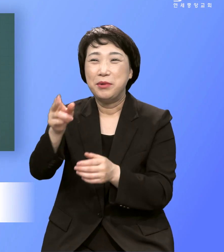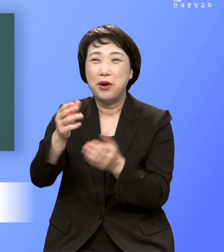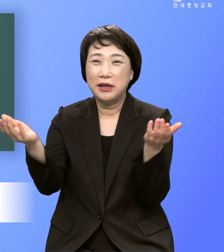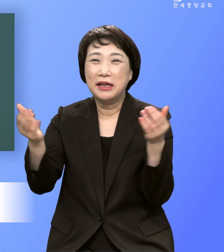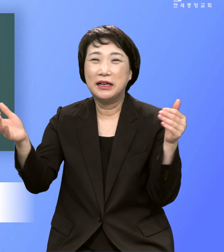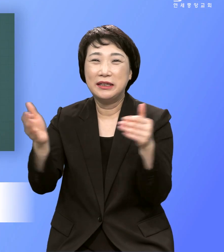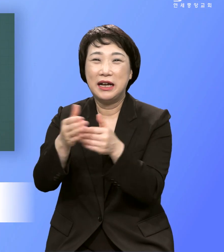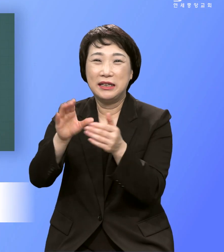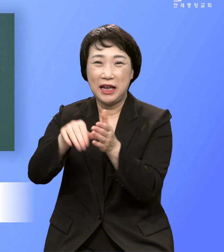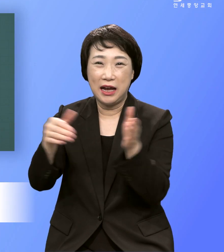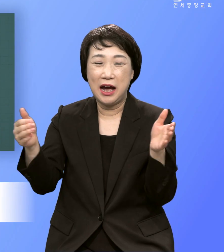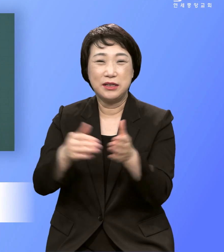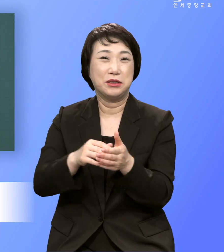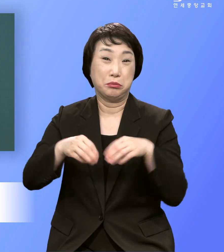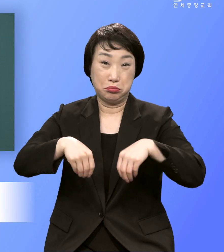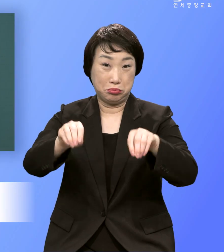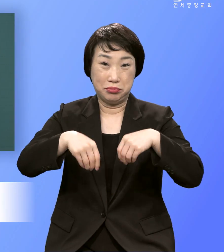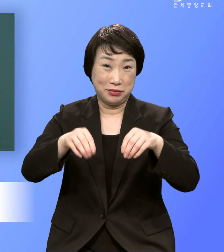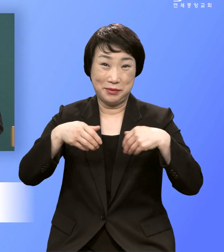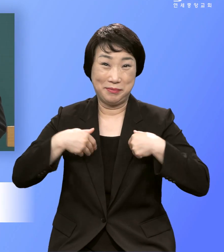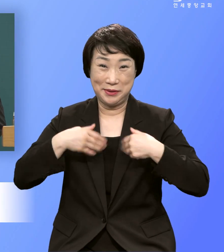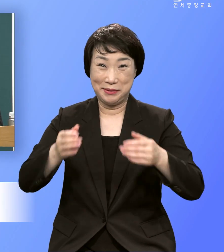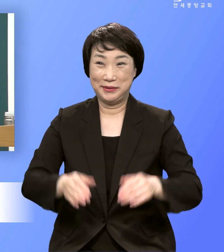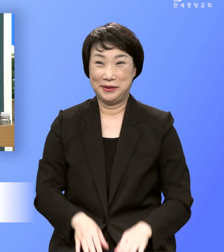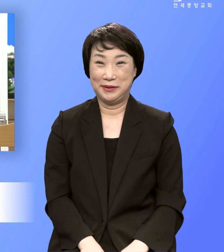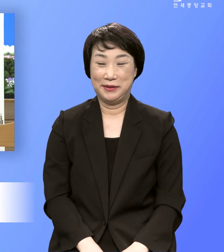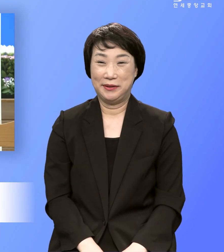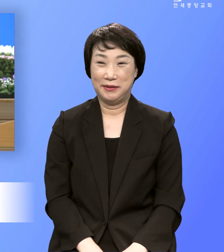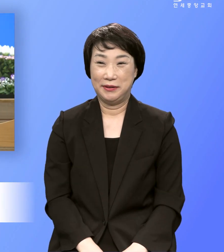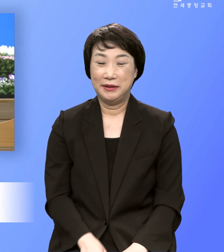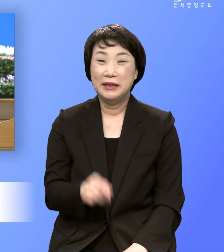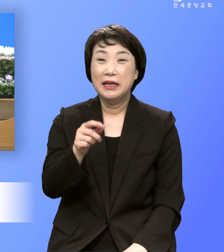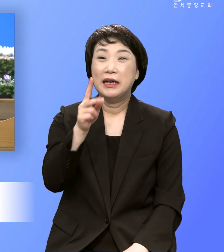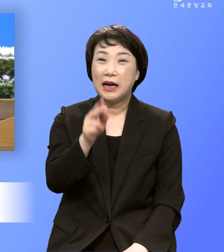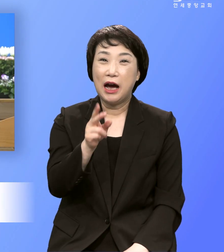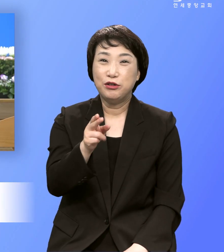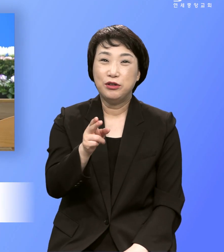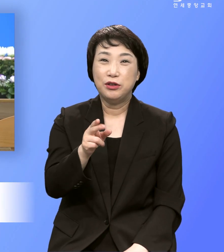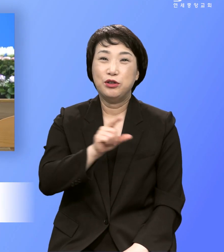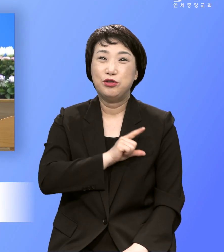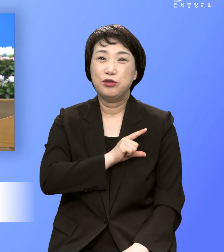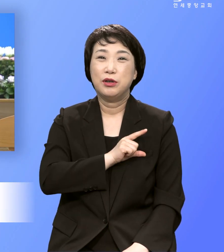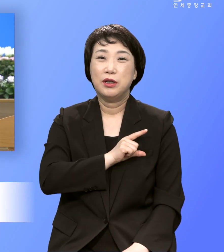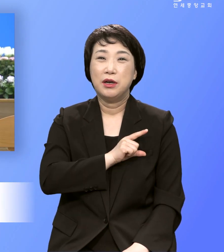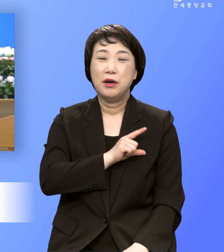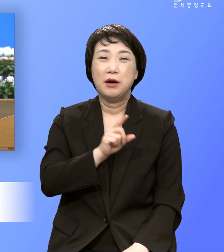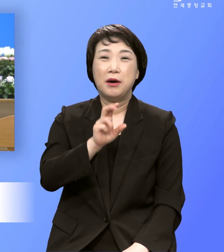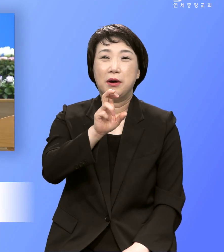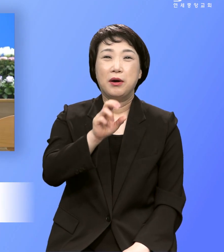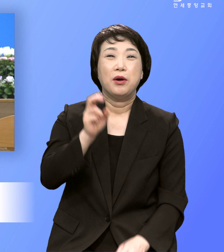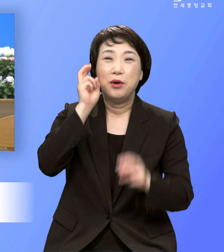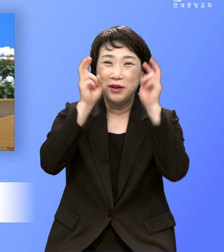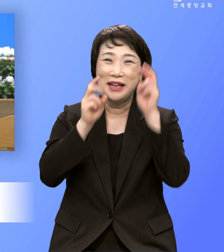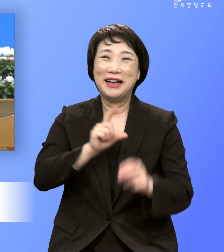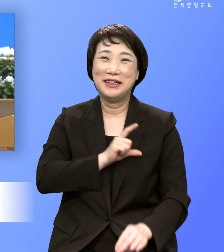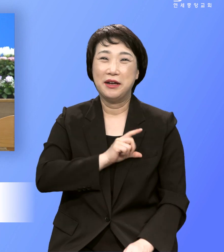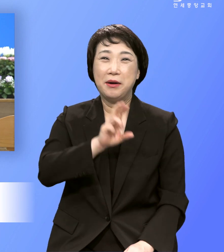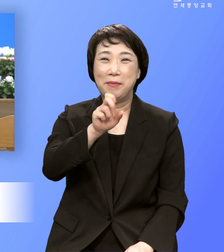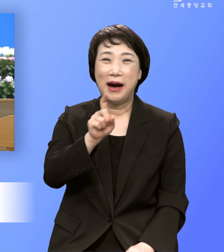때까지 안 갈아. 예. 이 가위 중에 마스자키라는 가위가 있는데